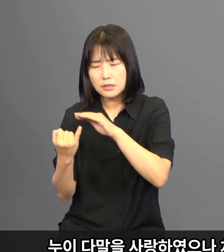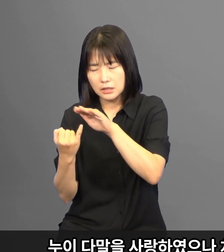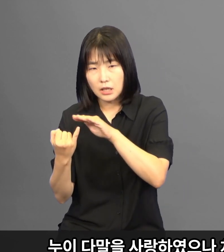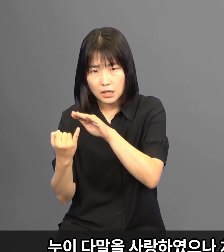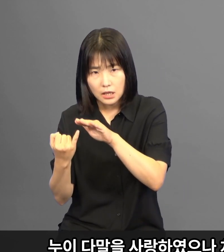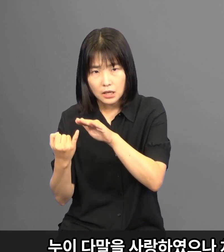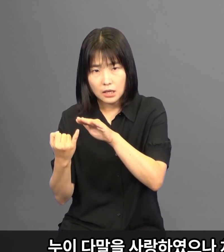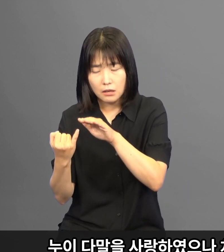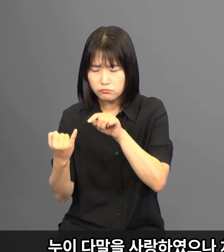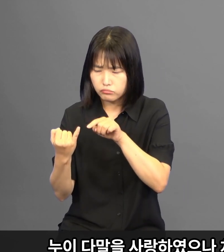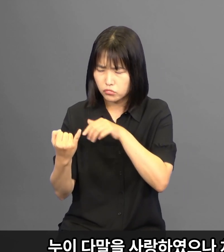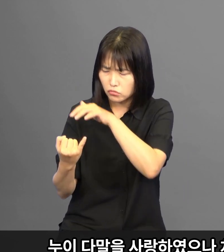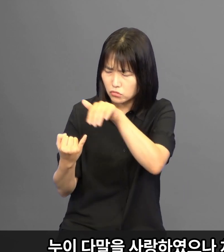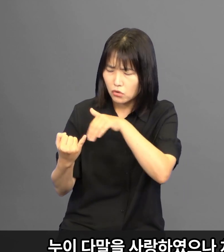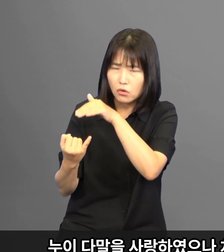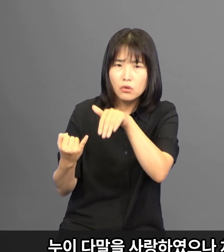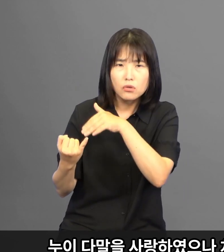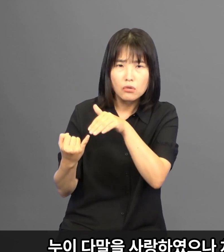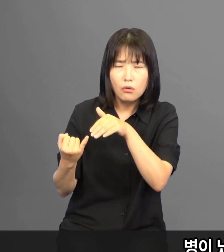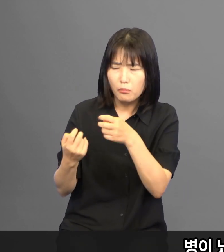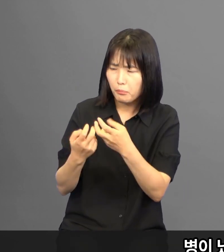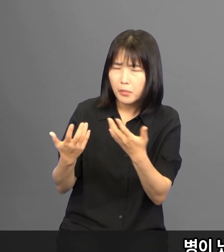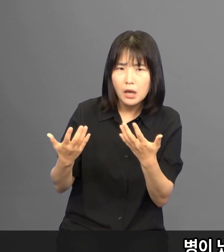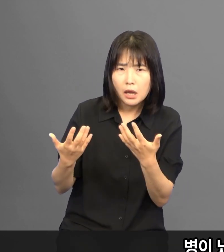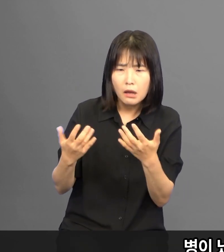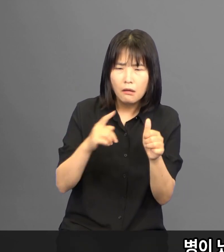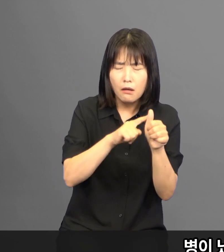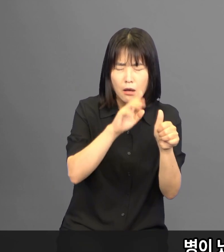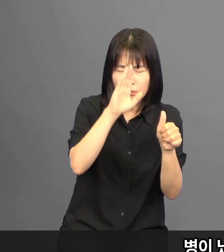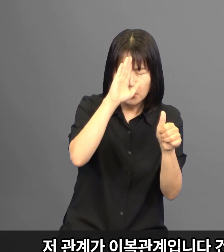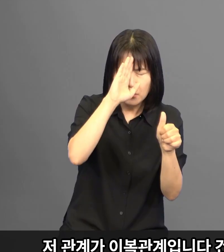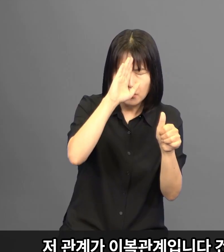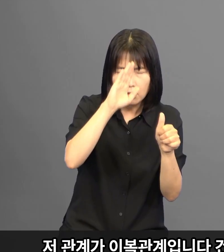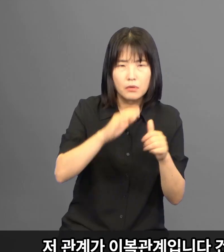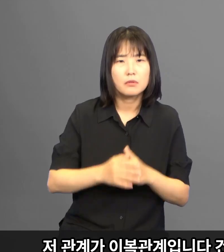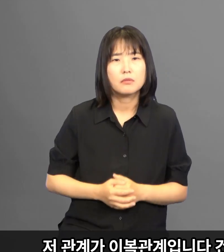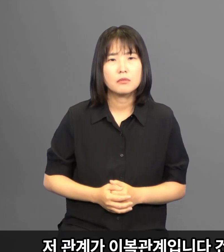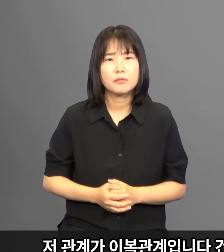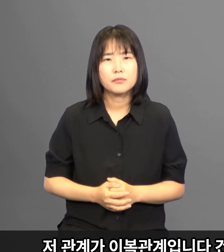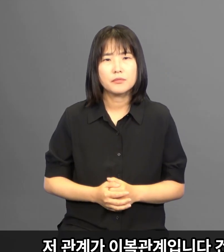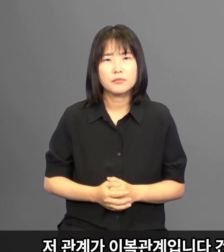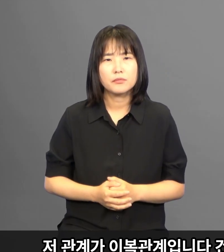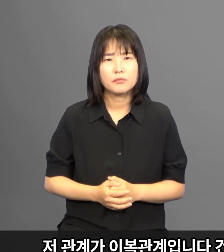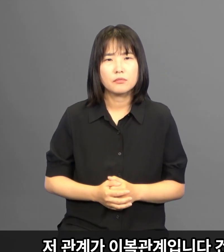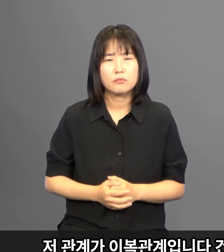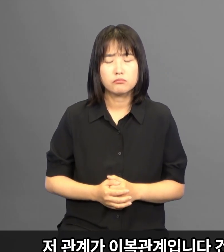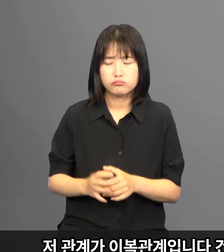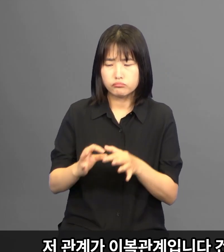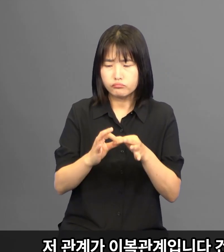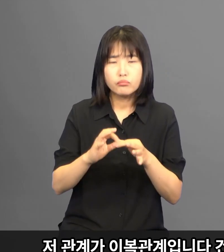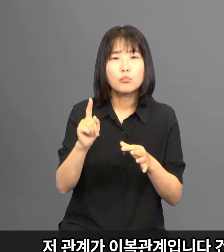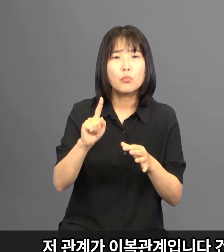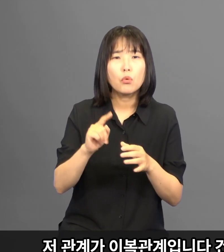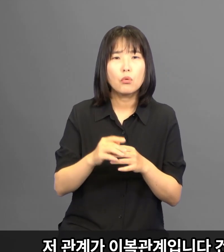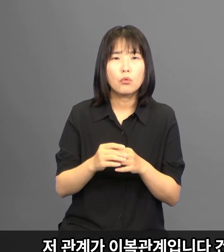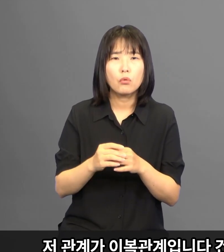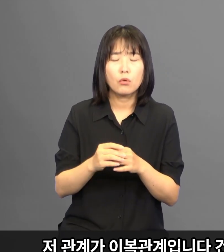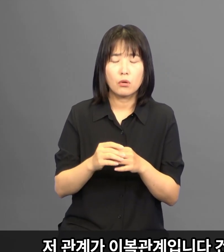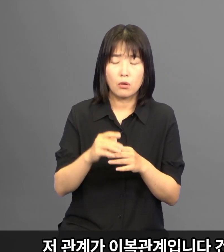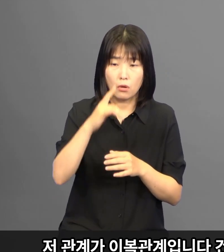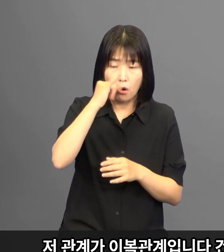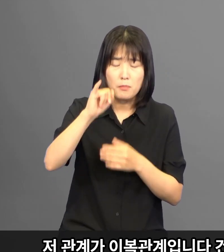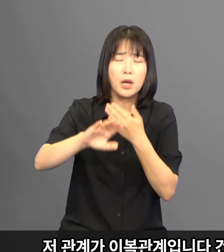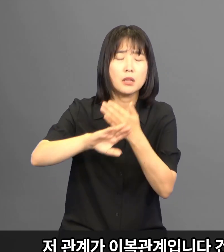사랑하였으나 처녀이므로 어찌할 수 없는 줄을 알고 병이 났다는 거예요. 저 관계가 이복 관계입니다. 건드릴 수 없어요.